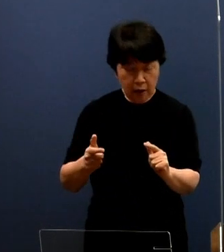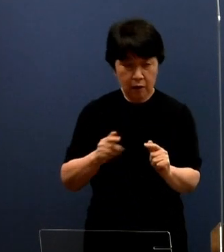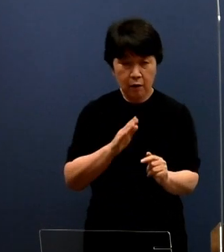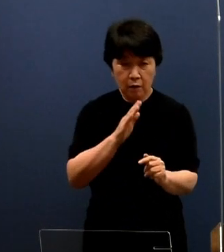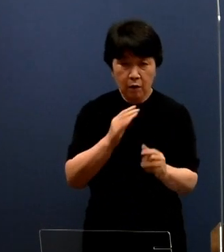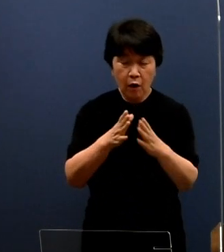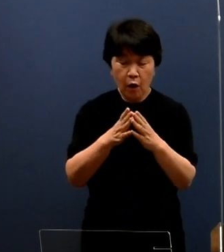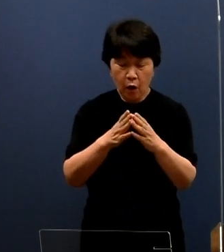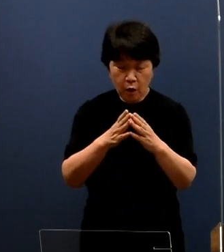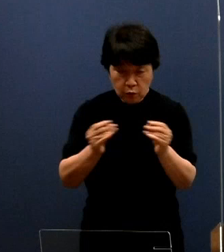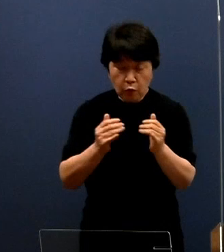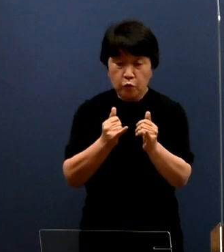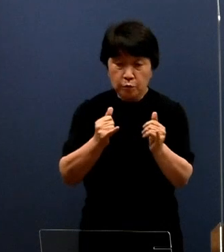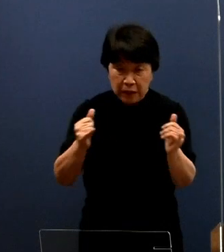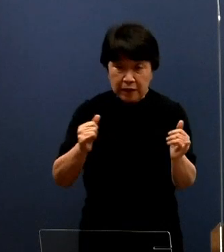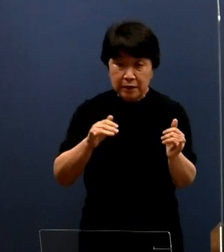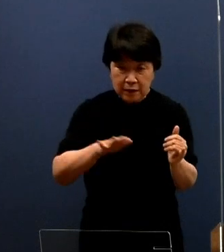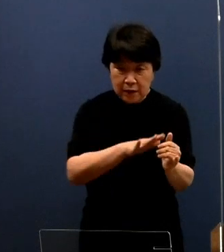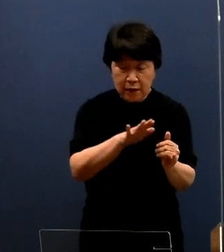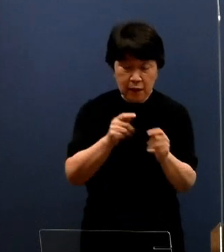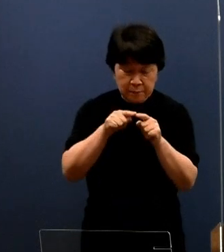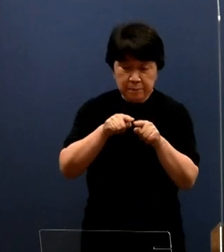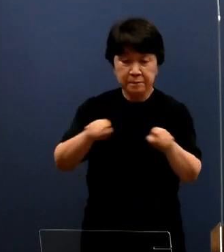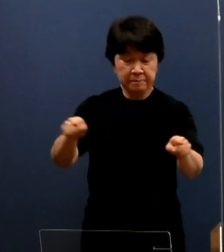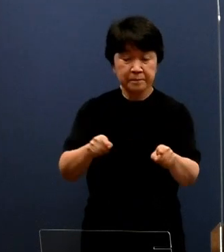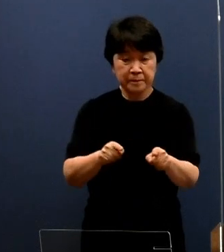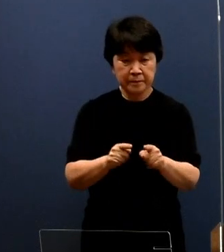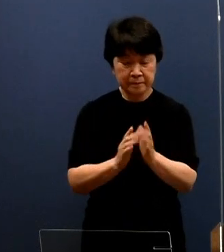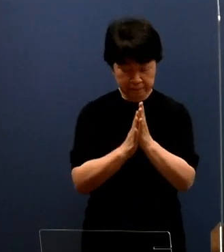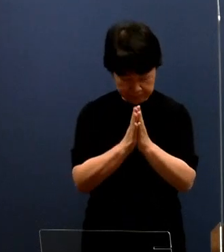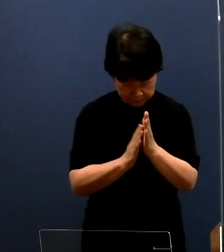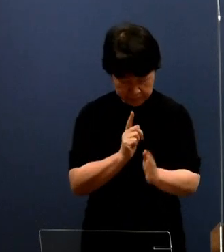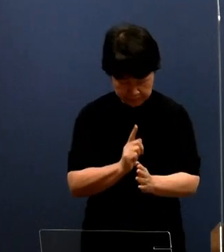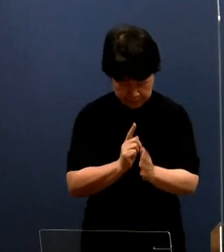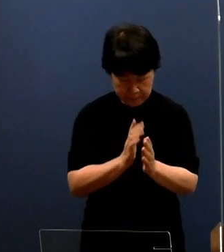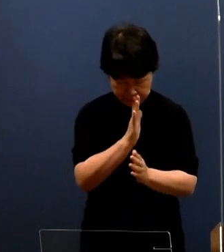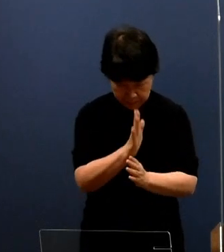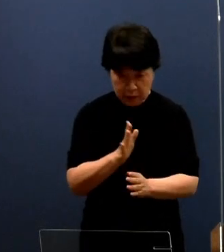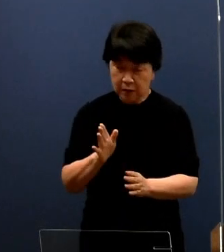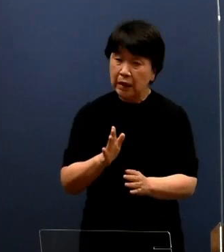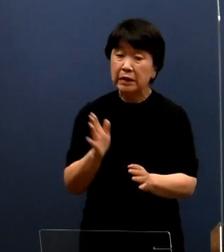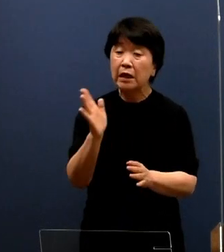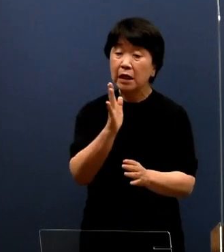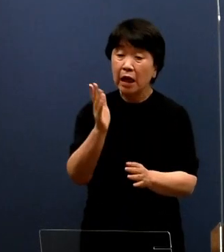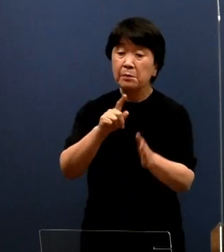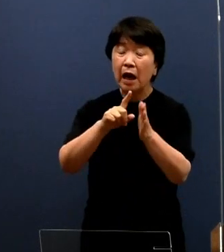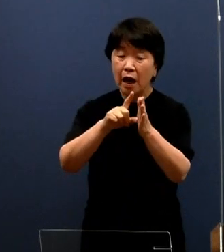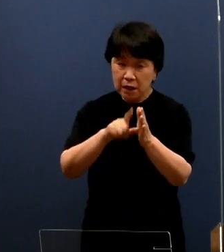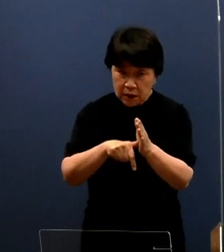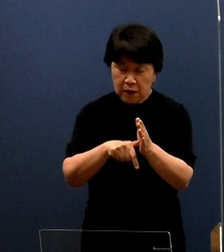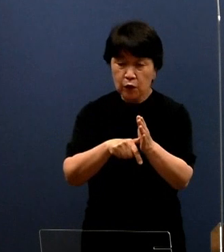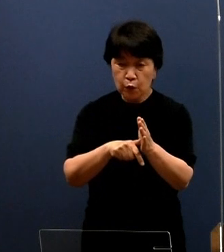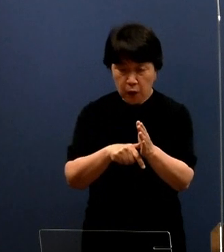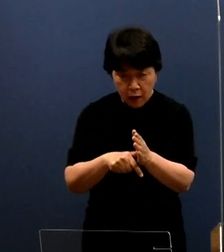を避ける形であれば、問題ないのではないかと、それをその、内閣葬を